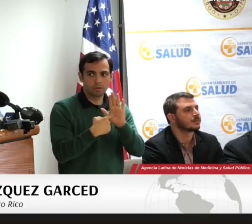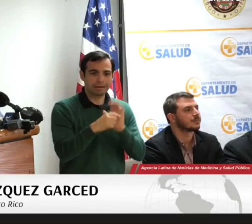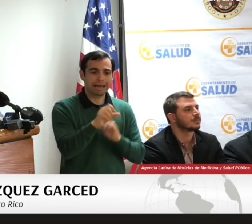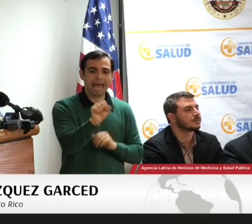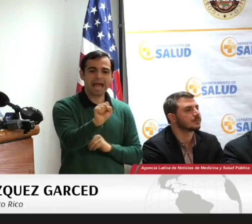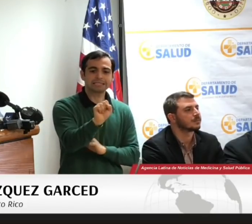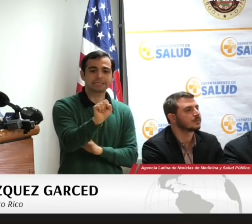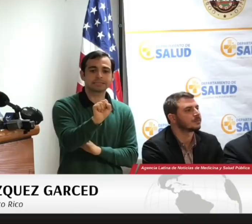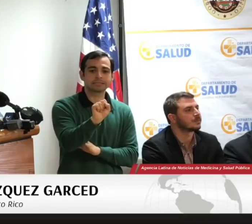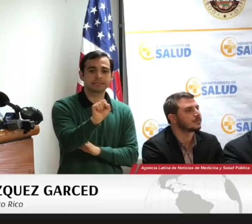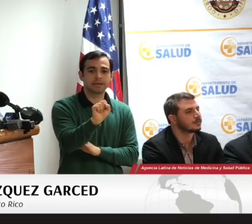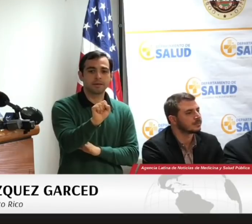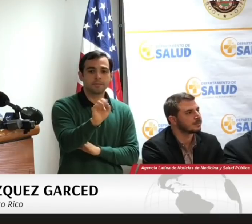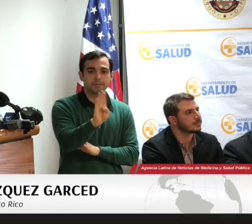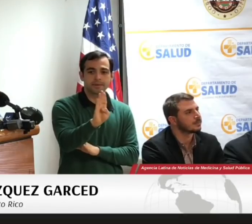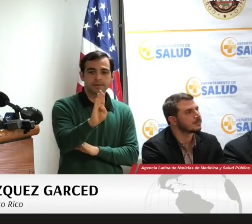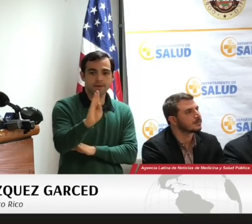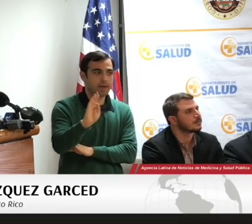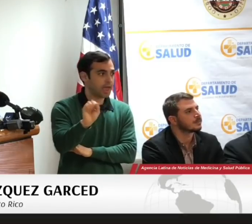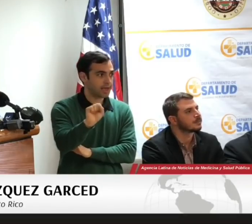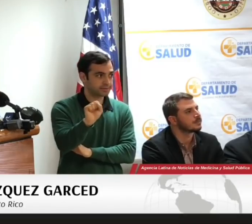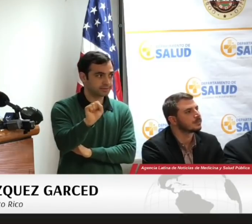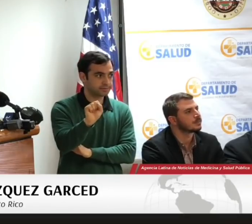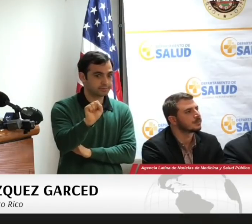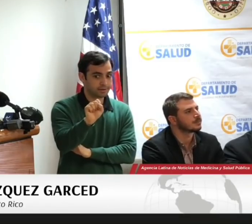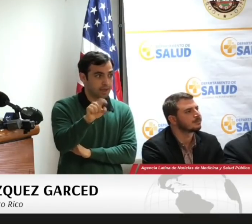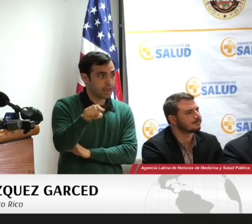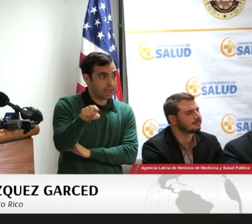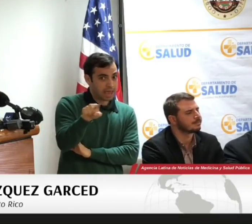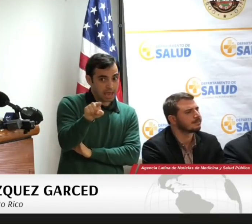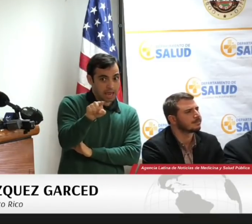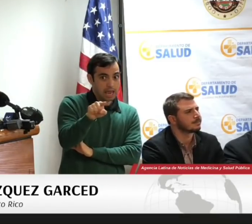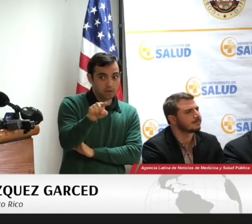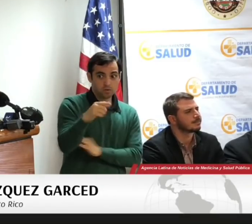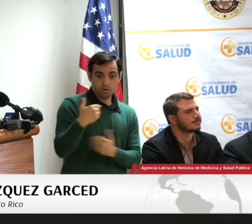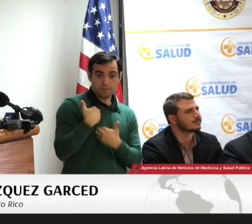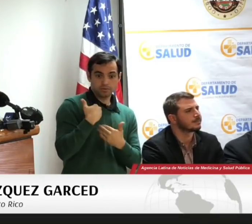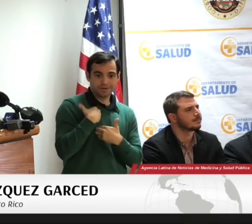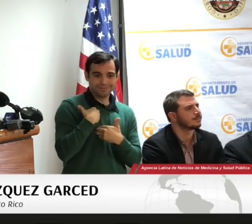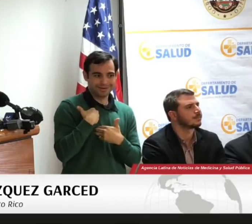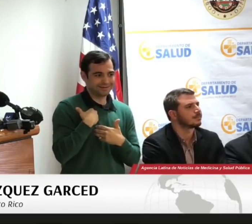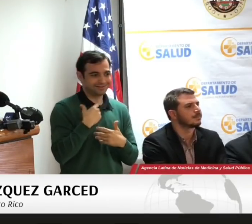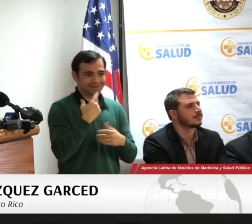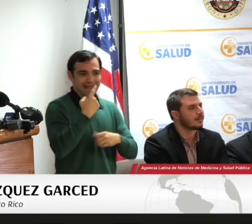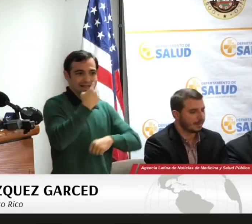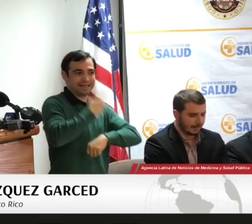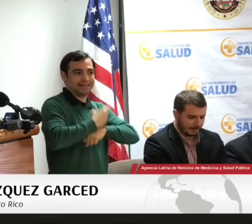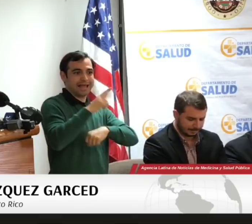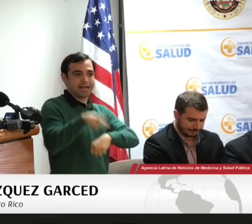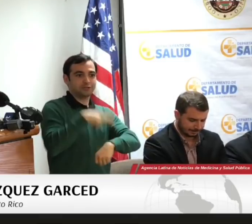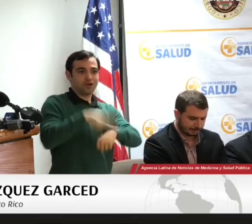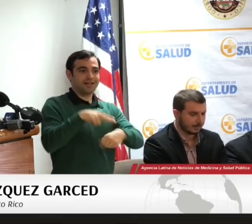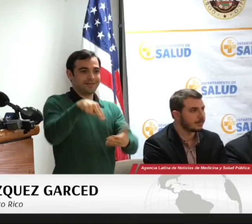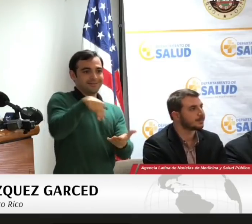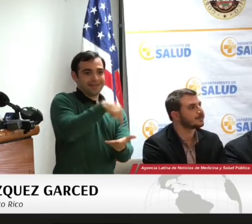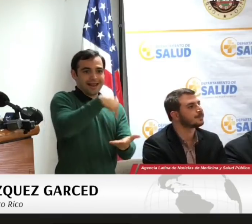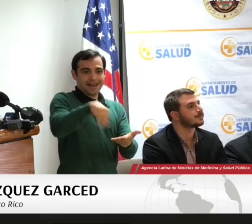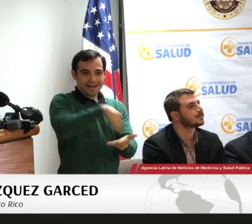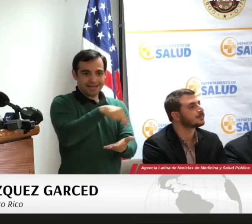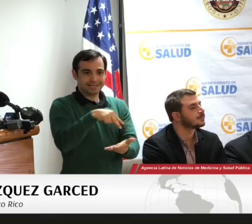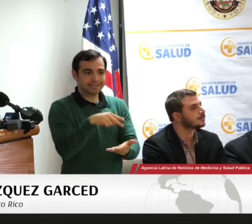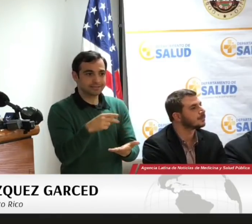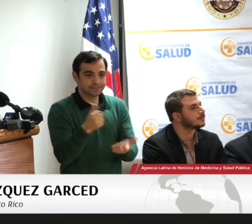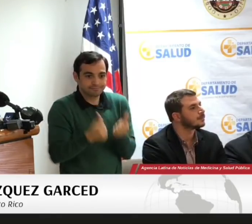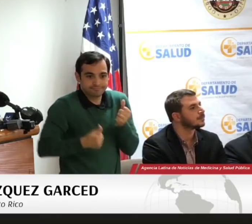son los que estuvieron a cargo o tenían a cargo el asunto del Día Nacional de la Salsa, han pospuesto